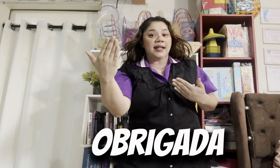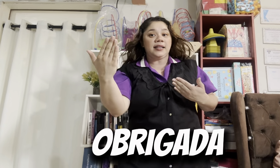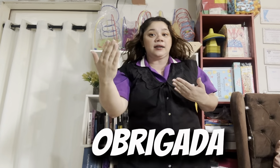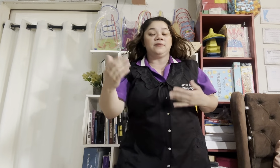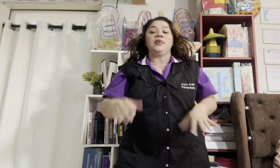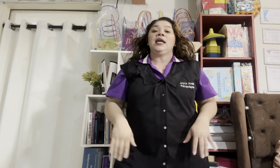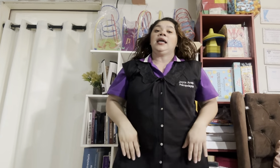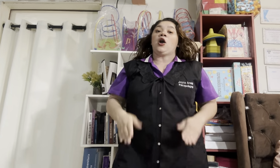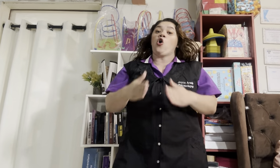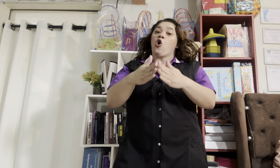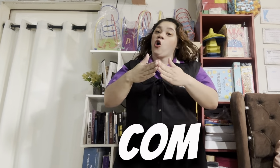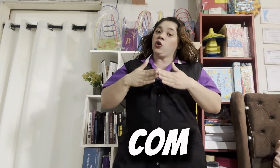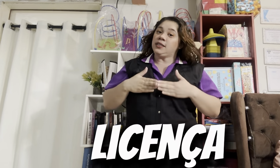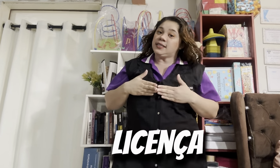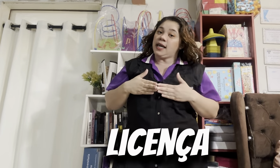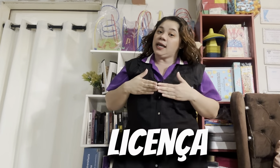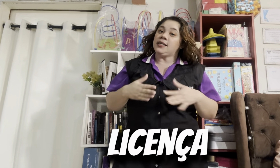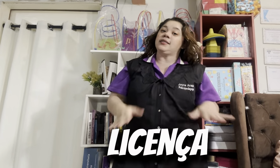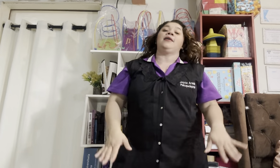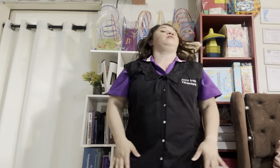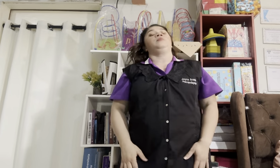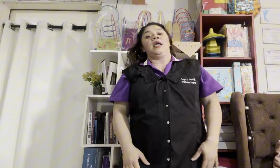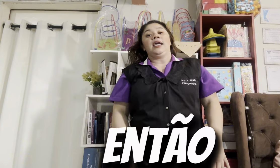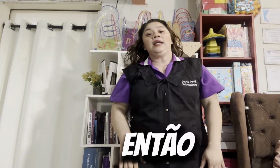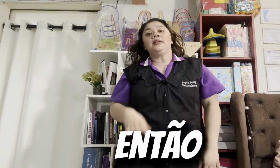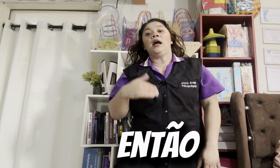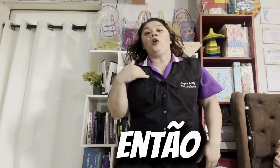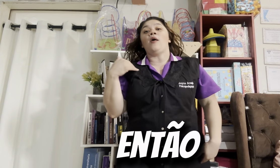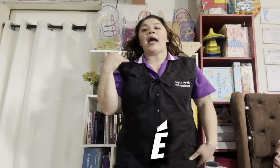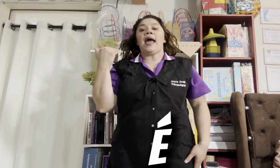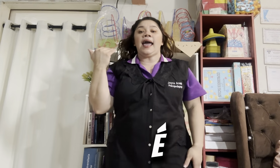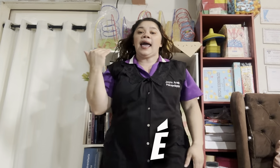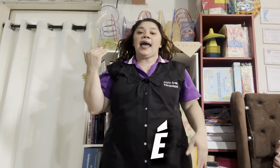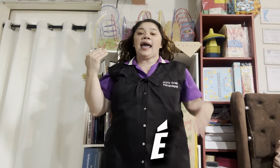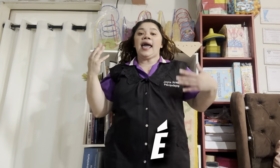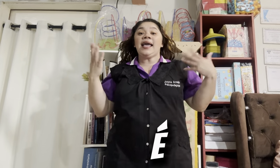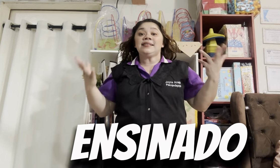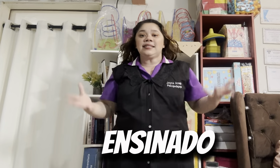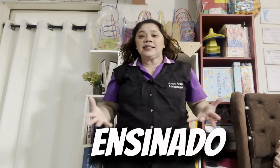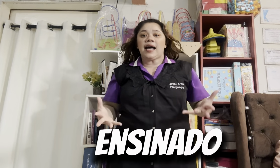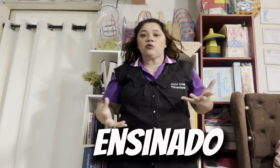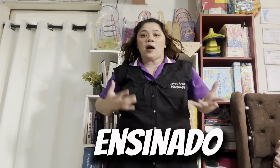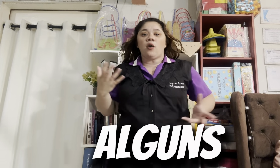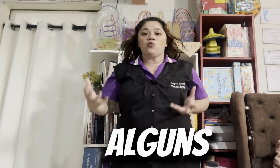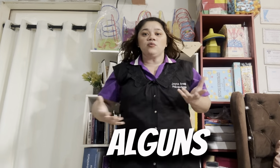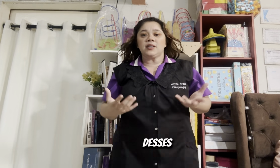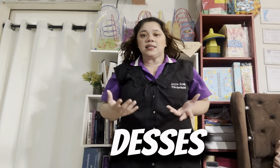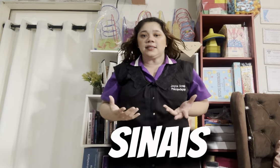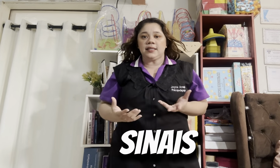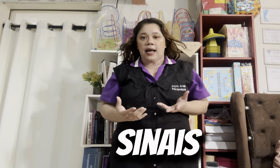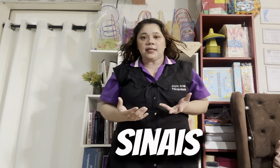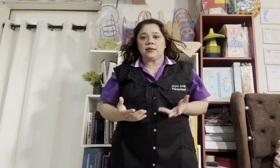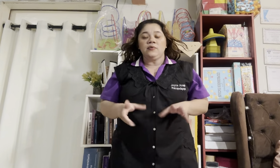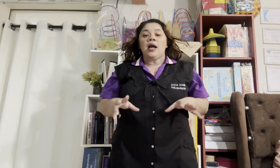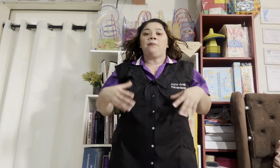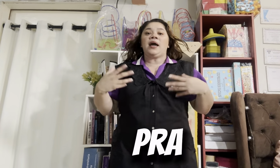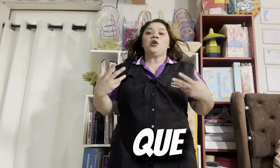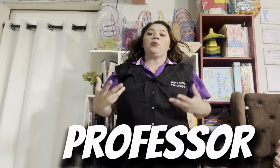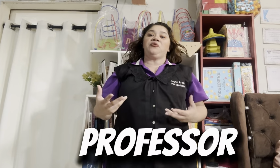obrigada, com licença. Então, é ensinado alguns desses sinais para que o